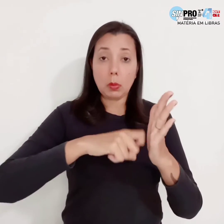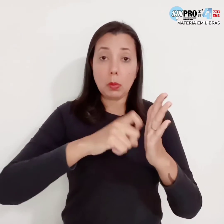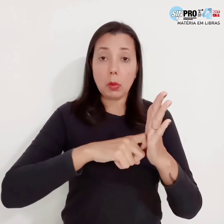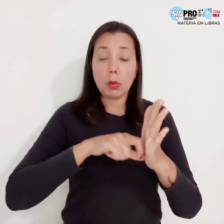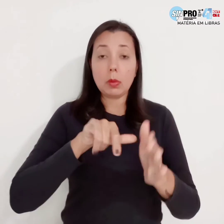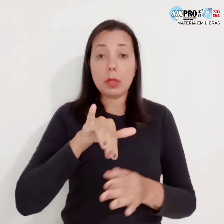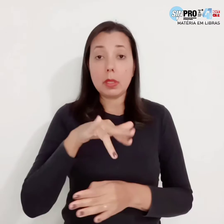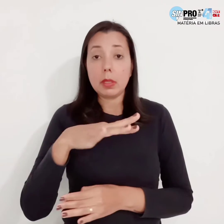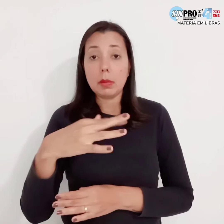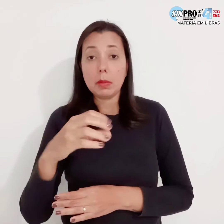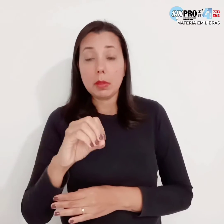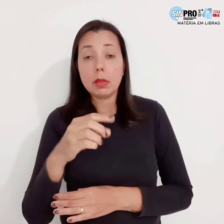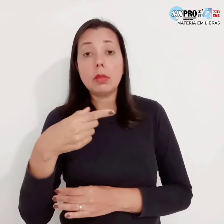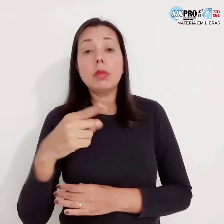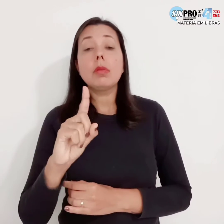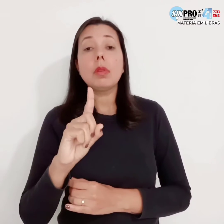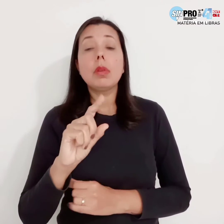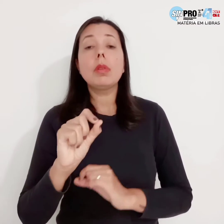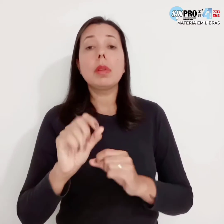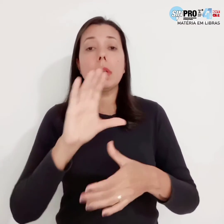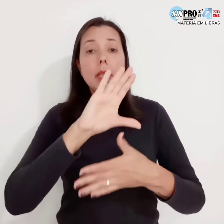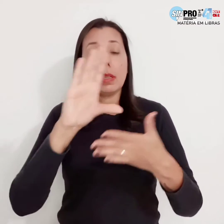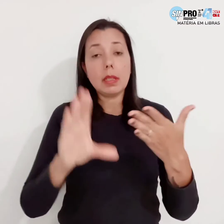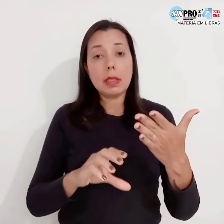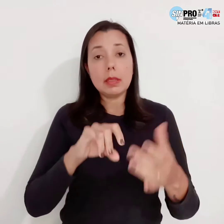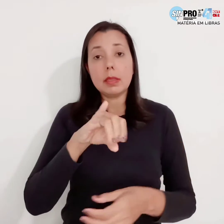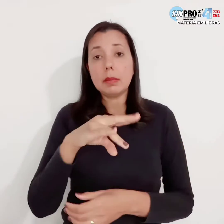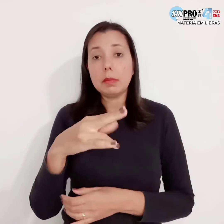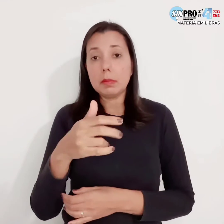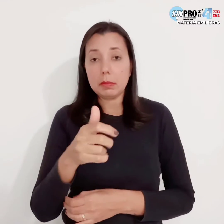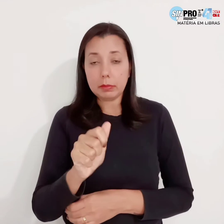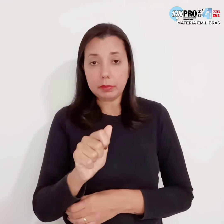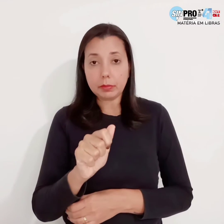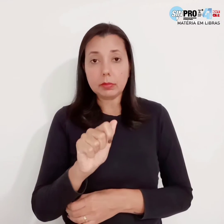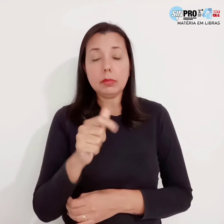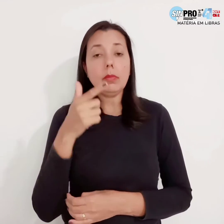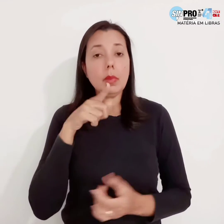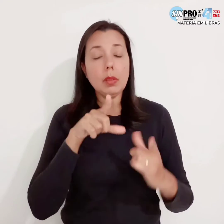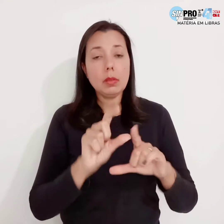março foram as de classe média, que ganham entre R$